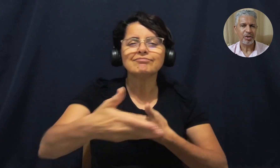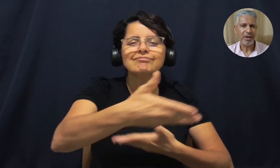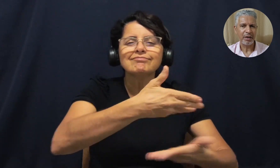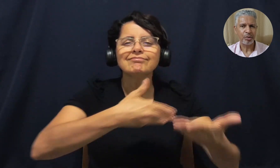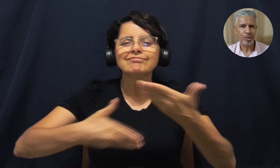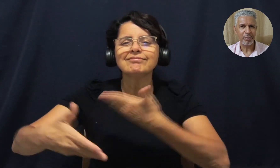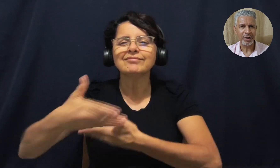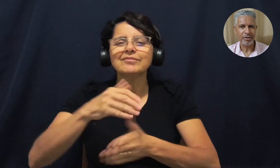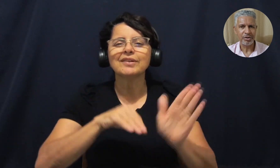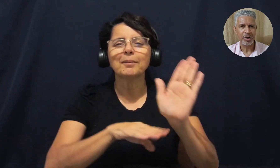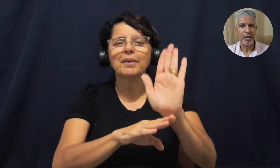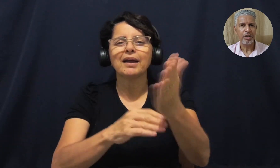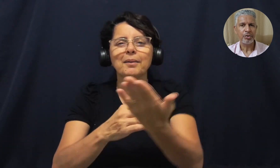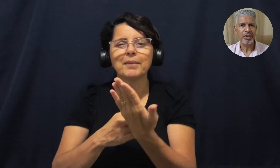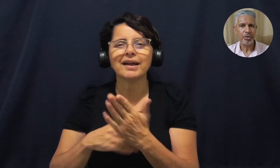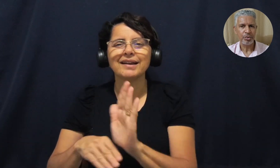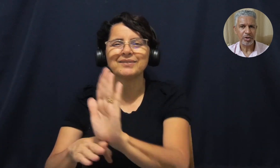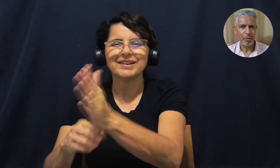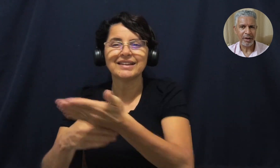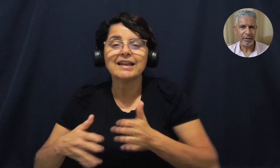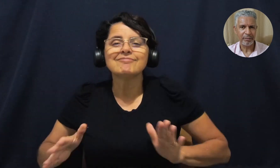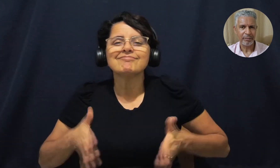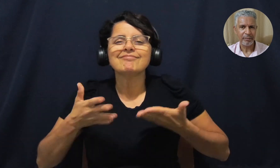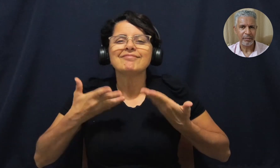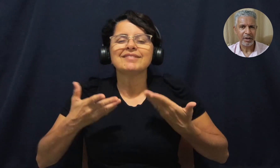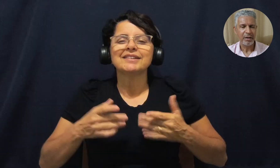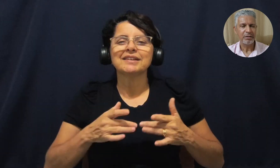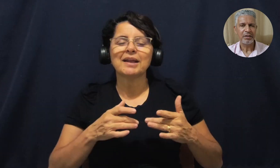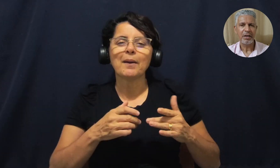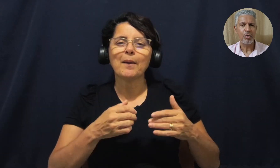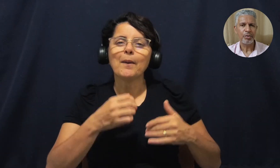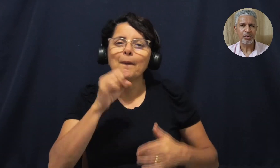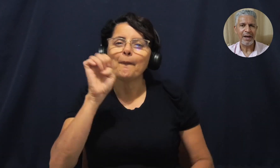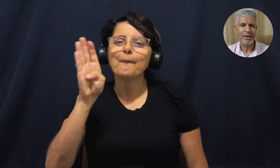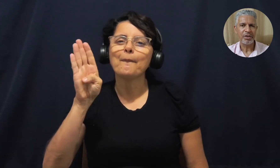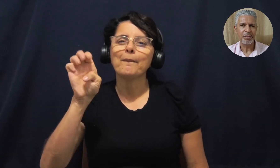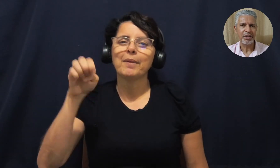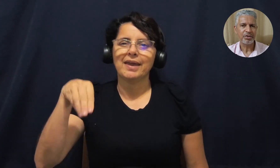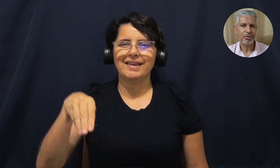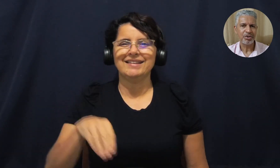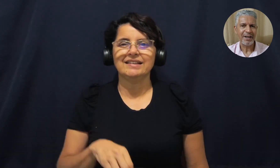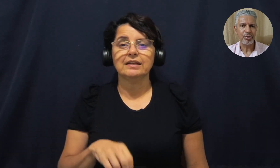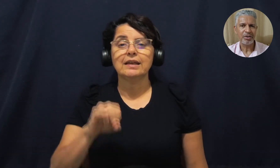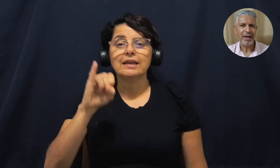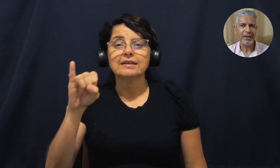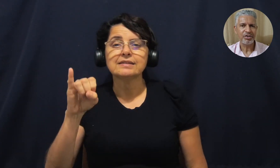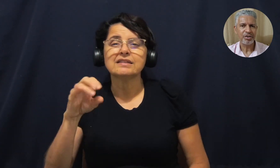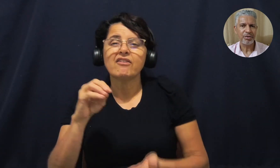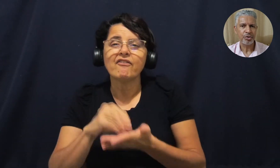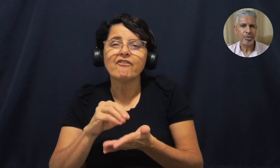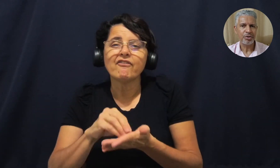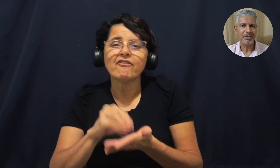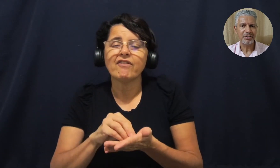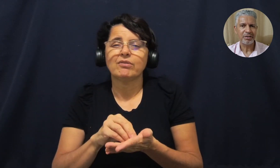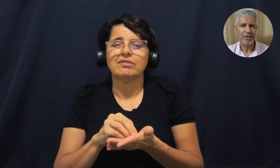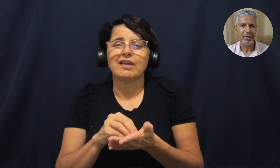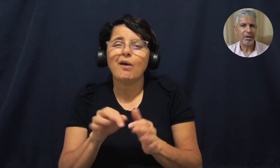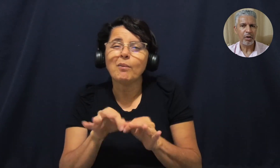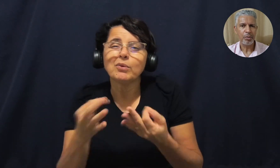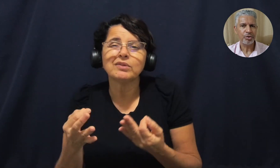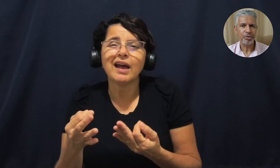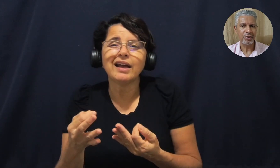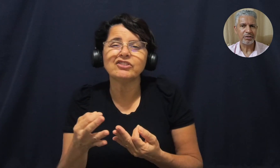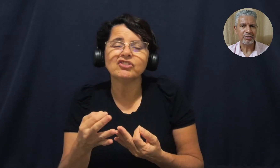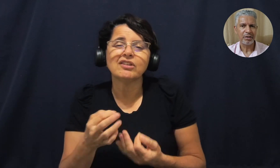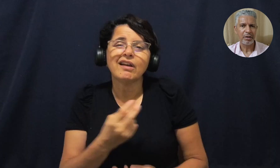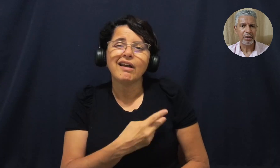devem auxiliar mutuamente, e os induz ao bem. Sem a humildade apenas vos adornais de virtudes que